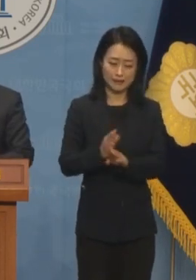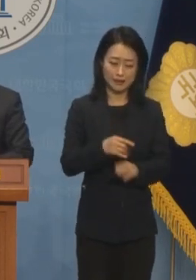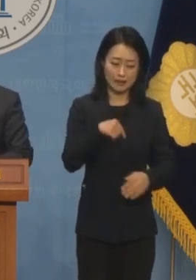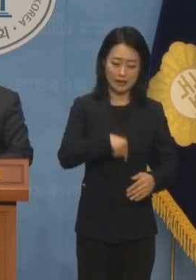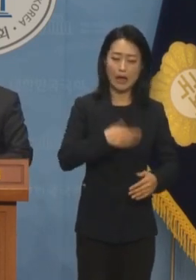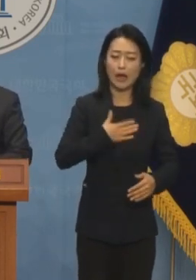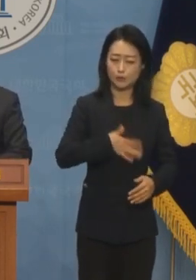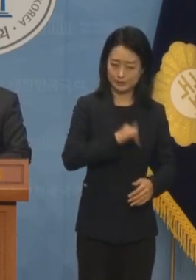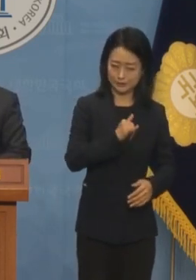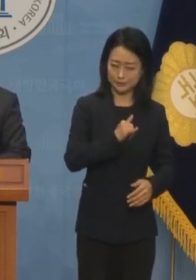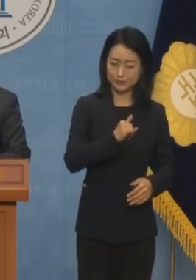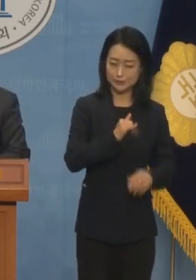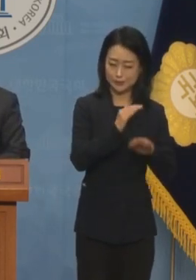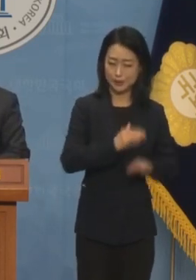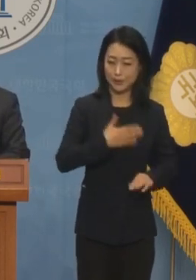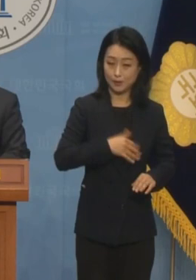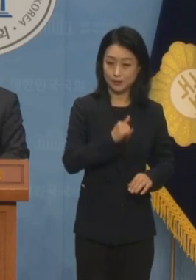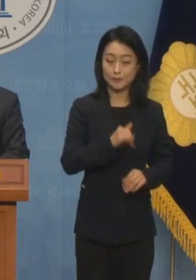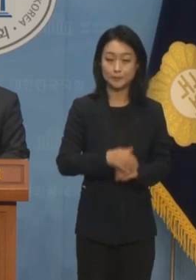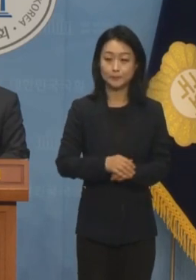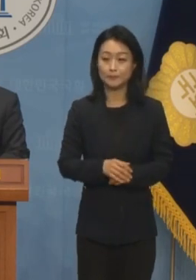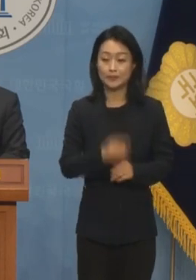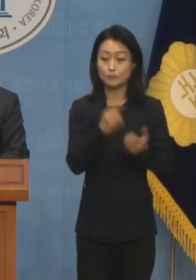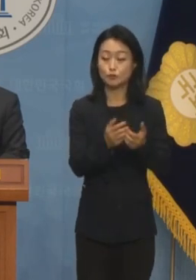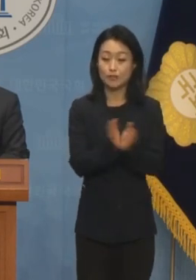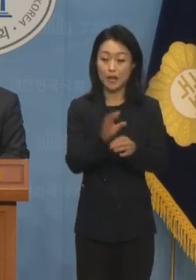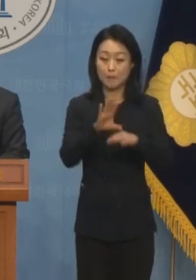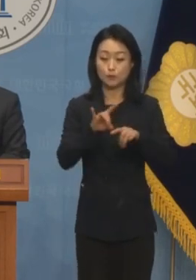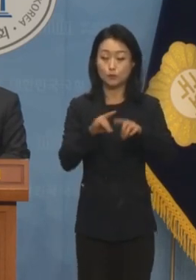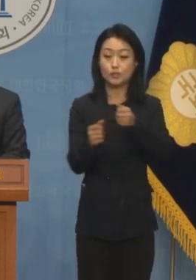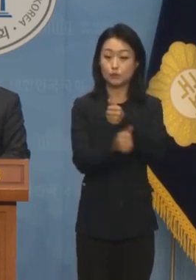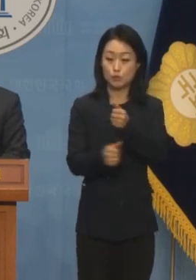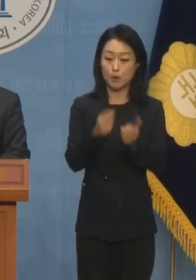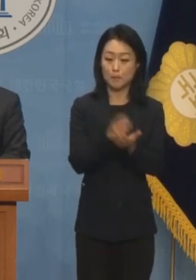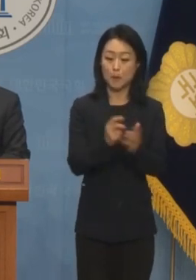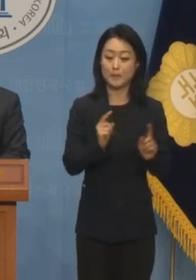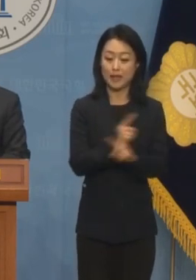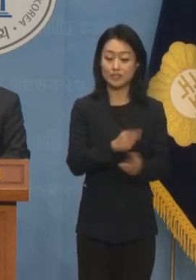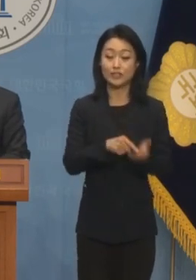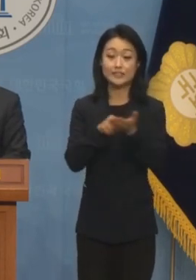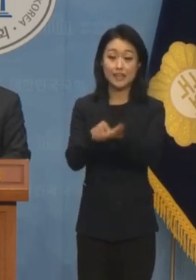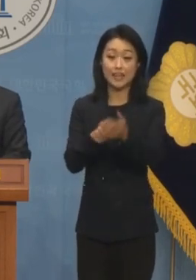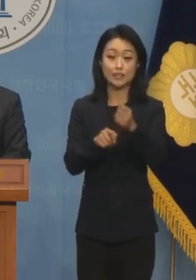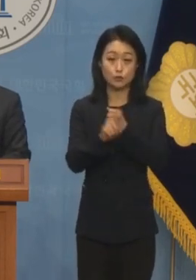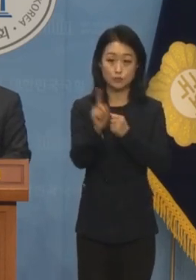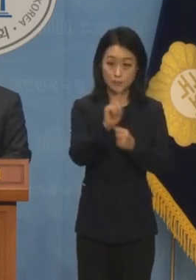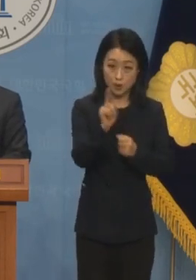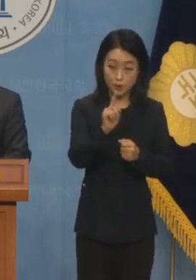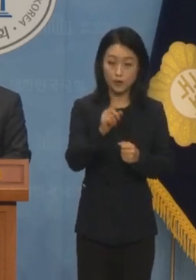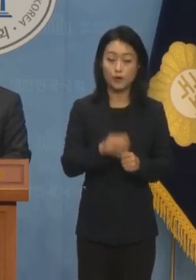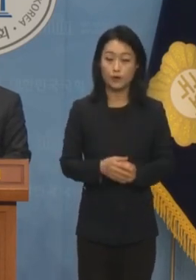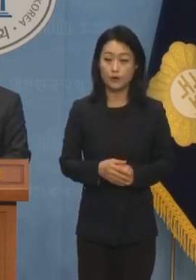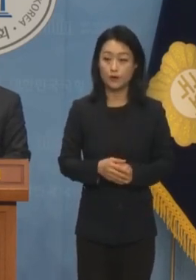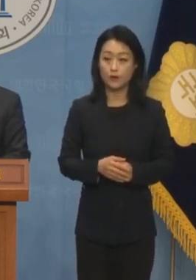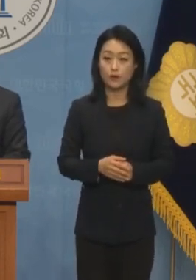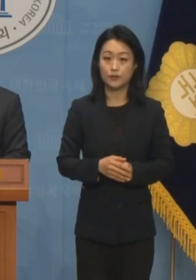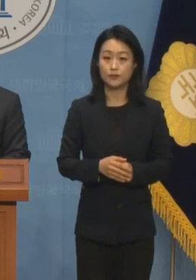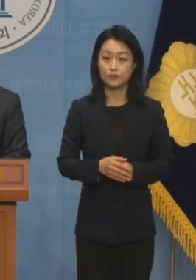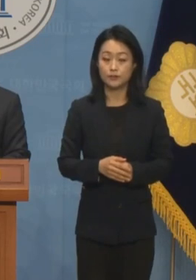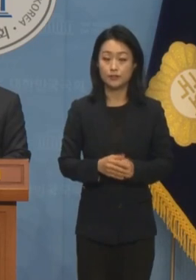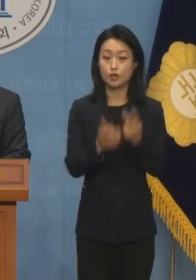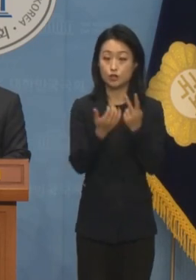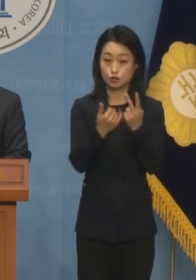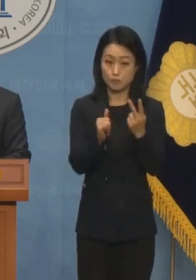한준호 의원이 발의한 민주당 당론법안 방통위 설치법 개정안 제안 이후에 가능 표현이 나오는